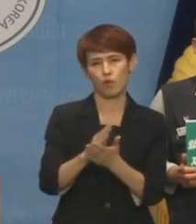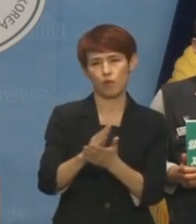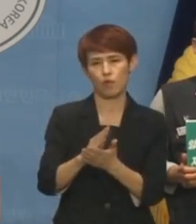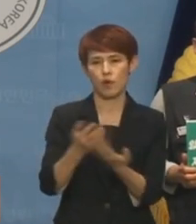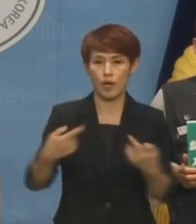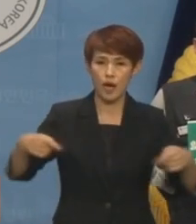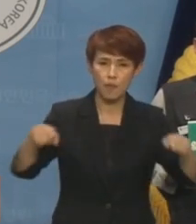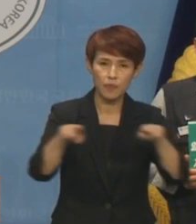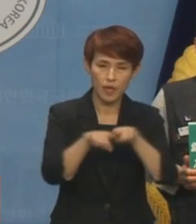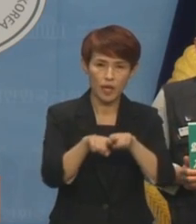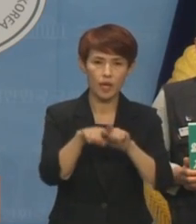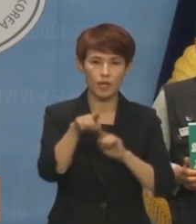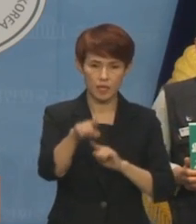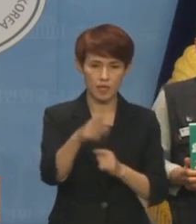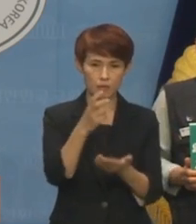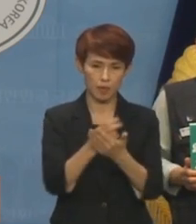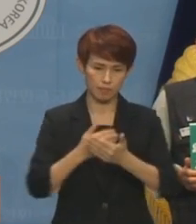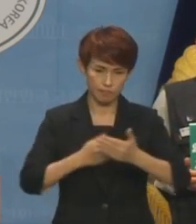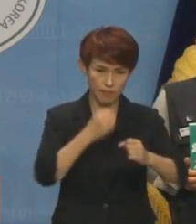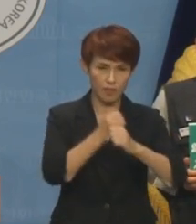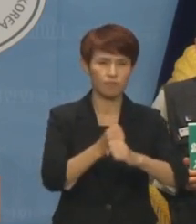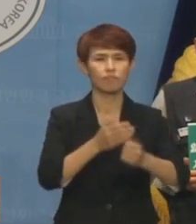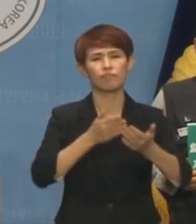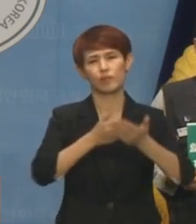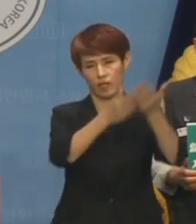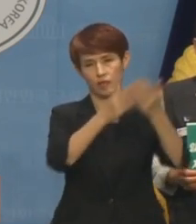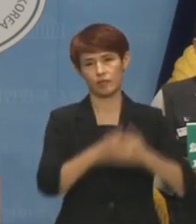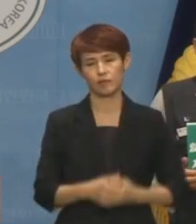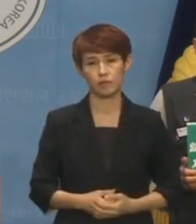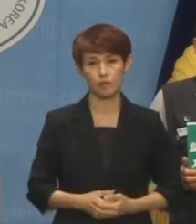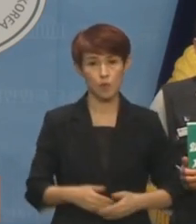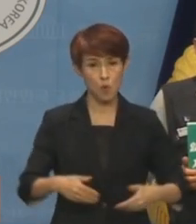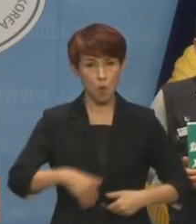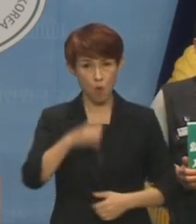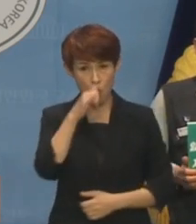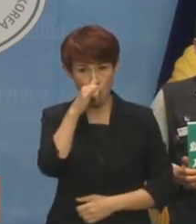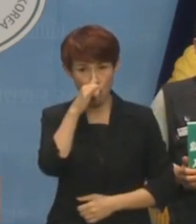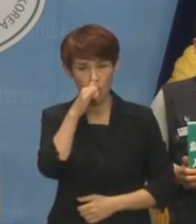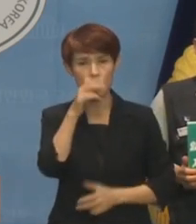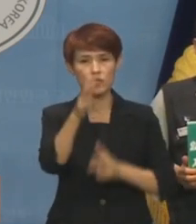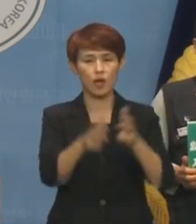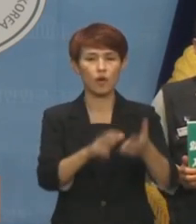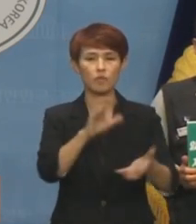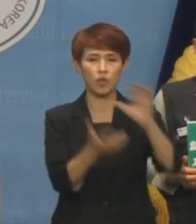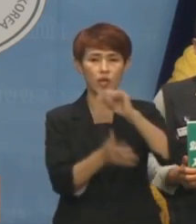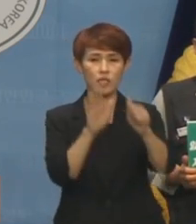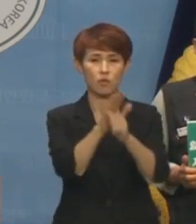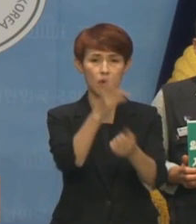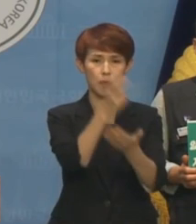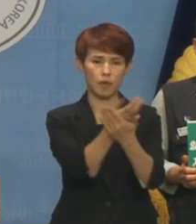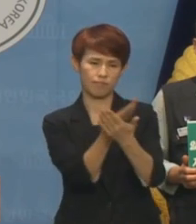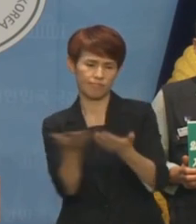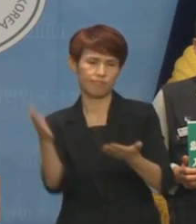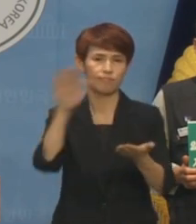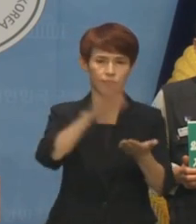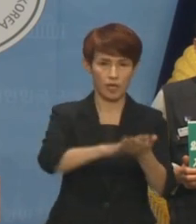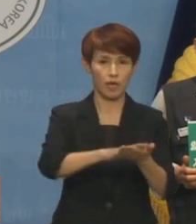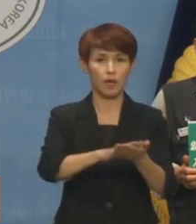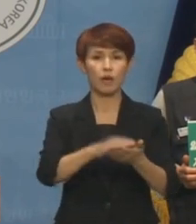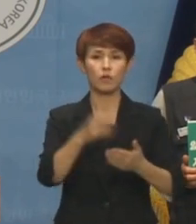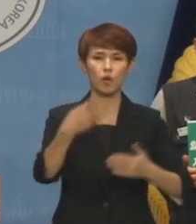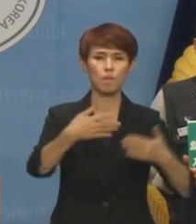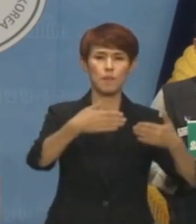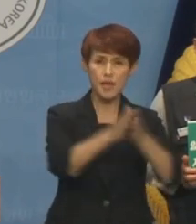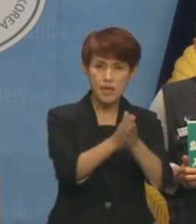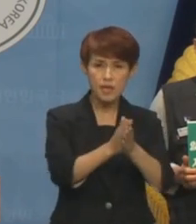전환 입법에 우선적으로 나설 것을 요구한다. 필요하다면 산업전환지원법의 전면 개정이나 폐기까지 나아갈 수